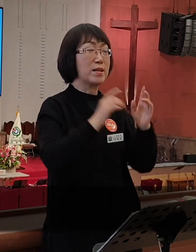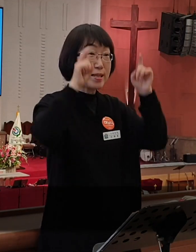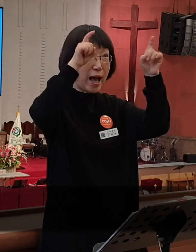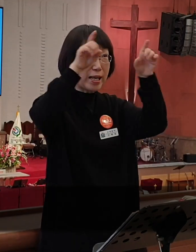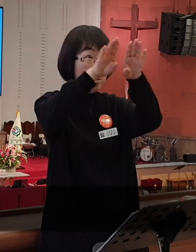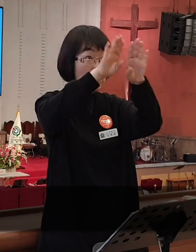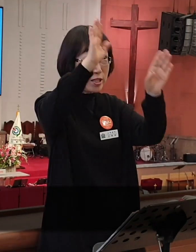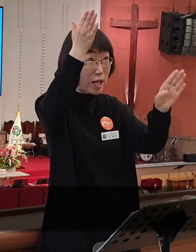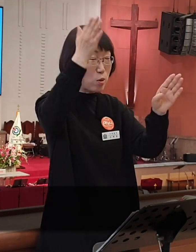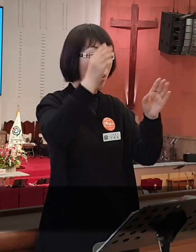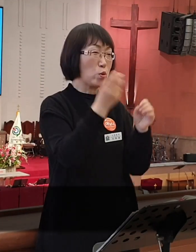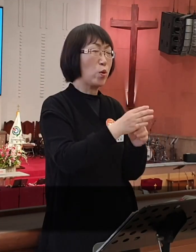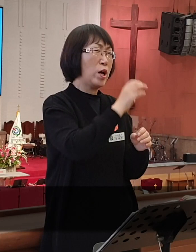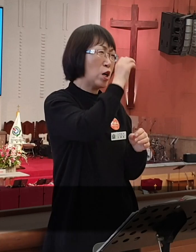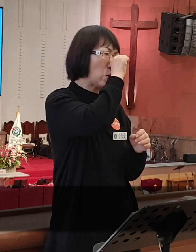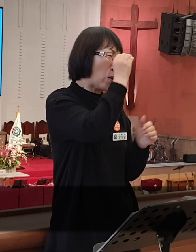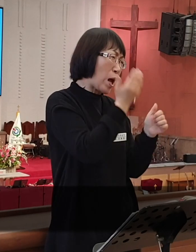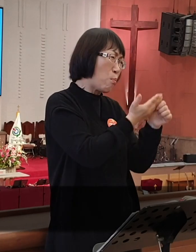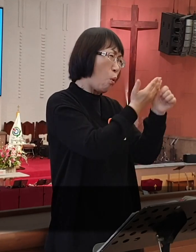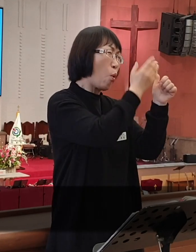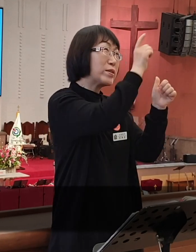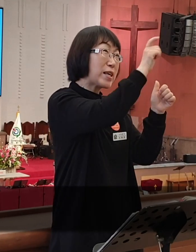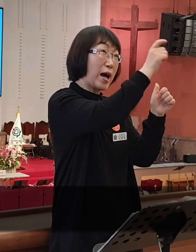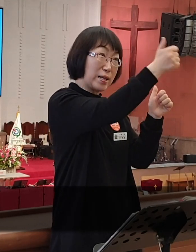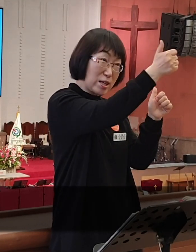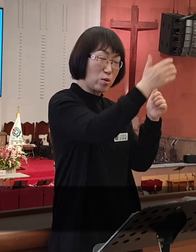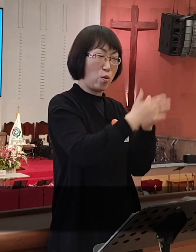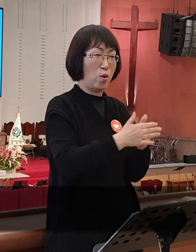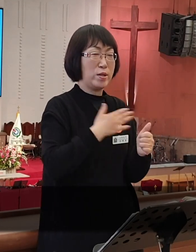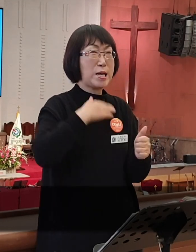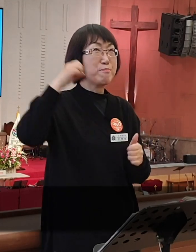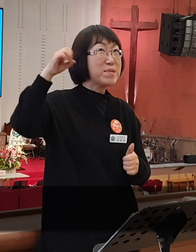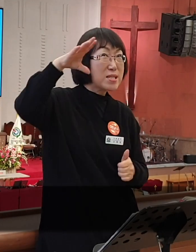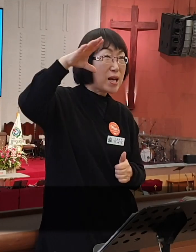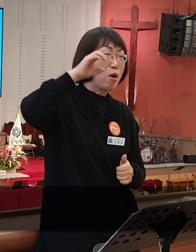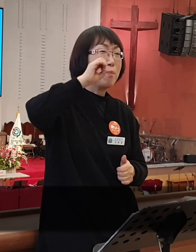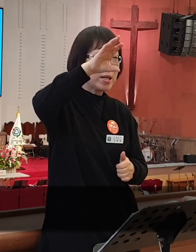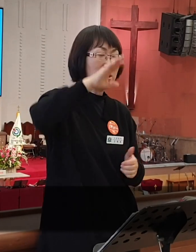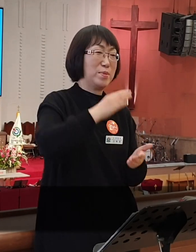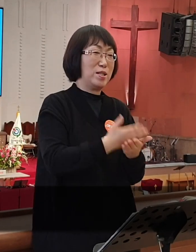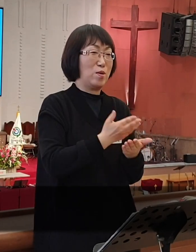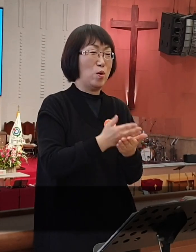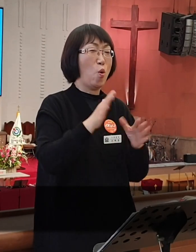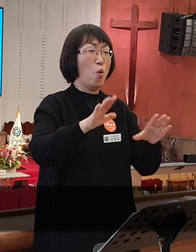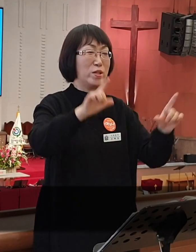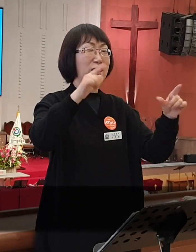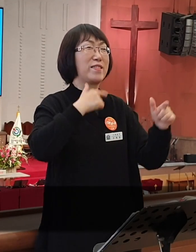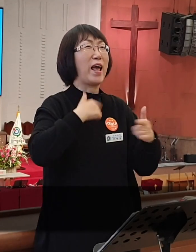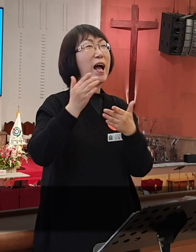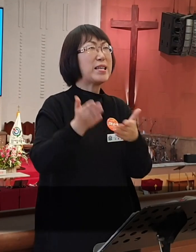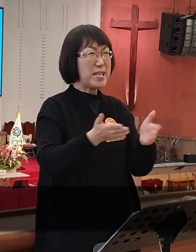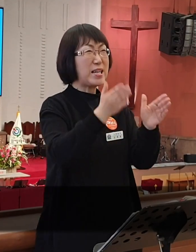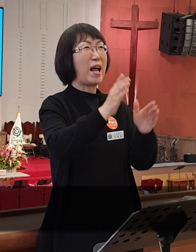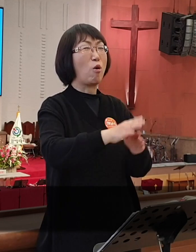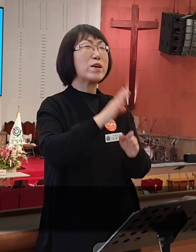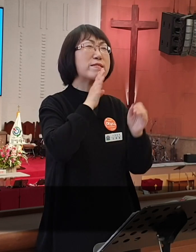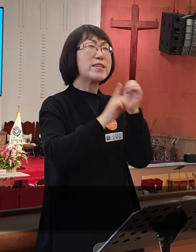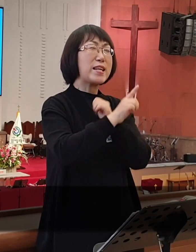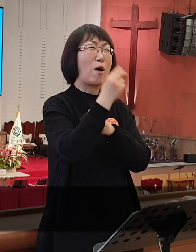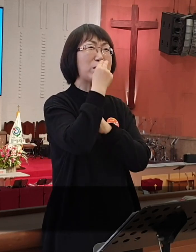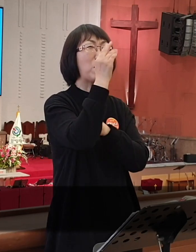되신다고 그러셨고요. 또 선한 목자라고 그러셨고, 또 나는 빛이라고 말씀하시고, 또 오늘은 내가 길이라고